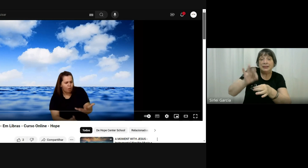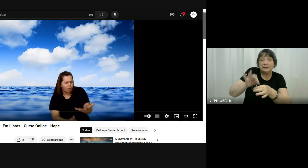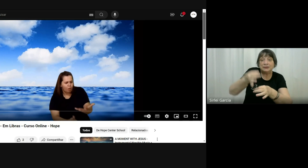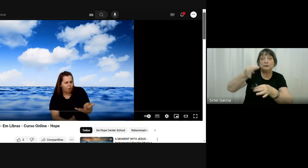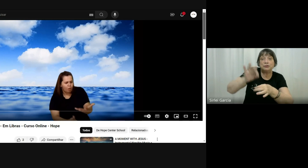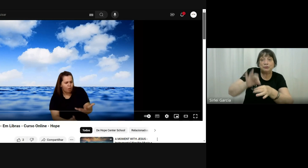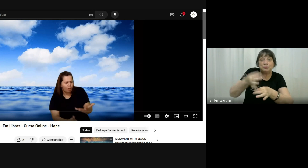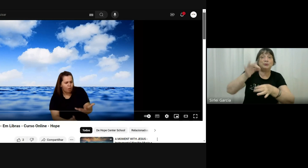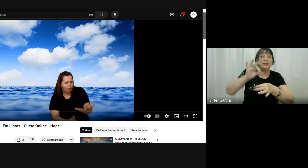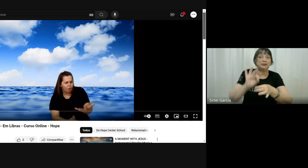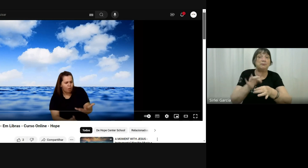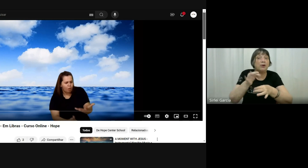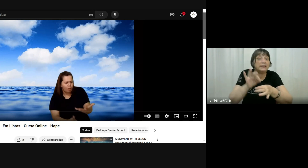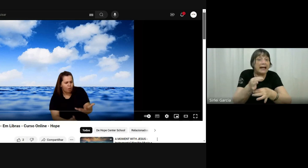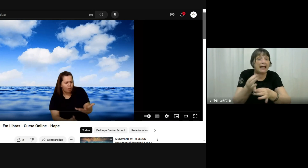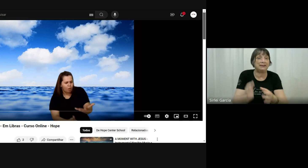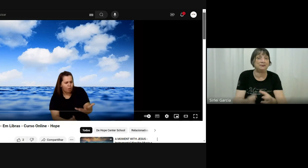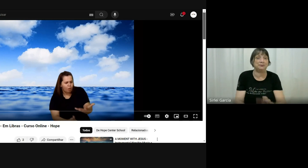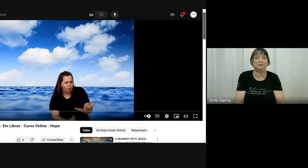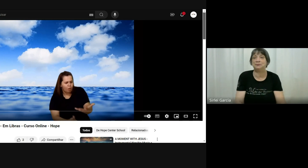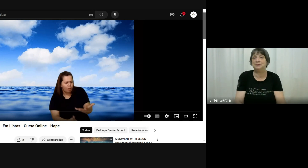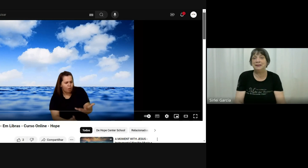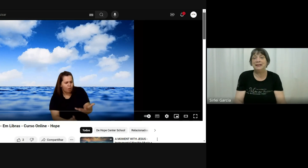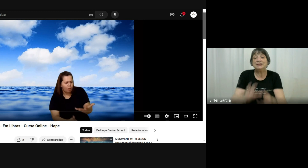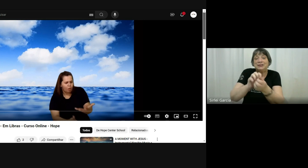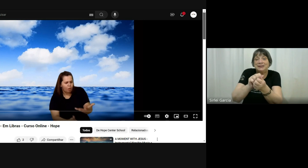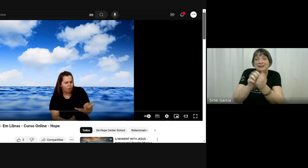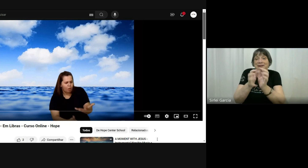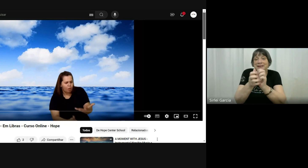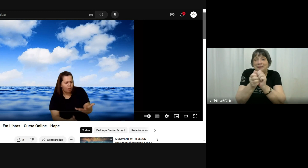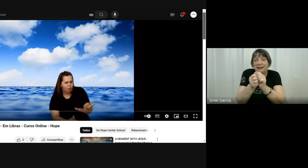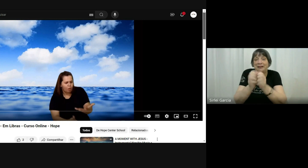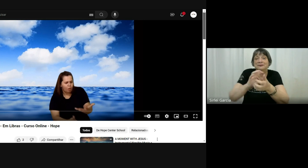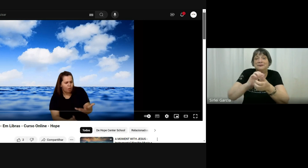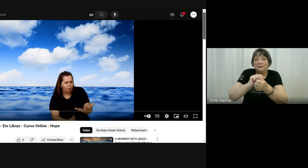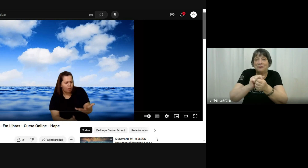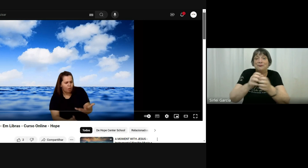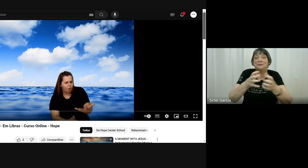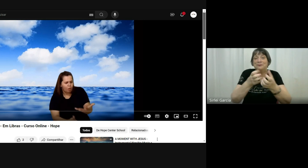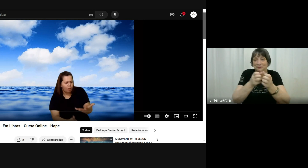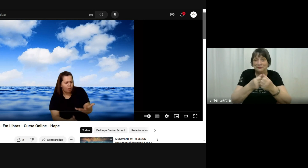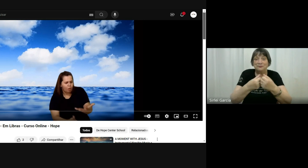de costura, de bordado, de trabalhar